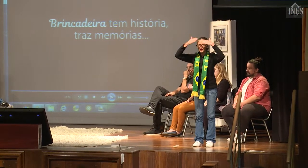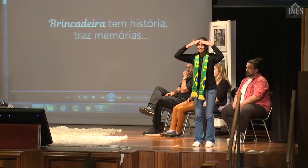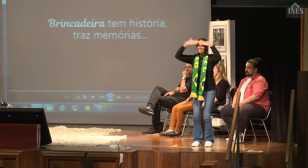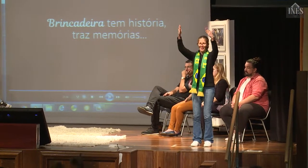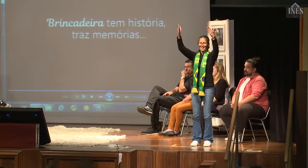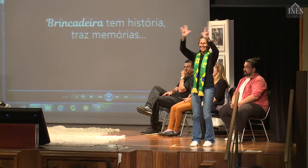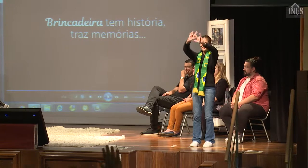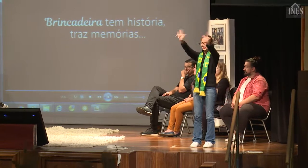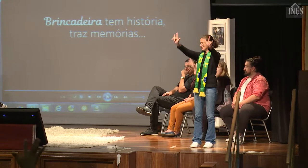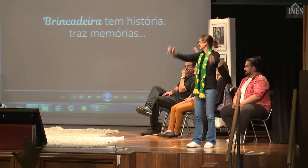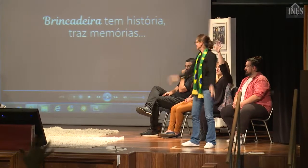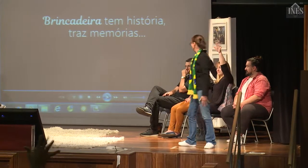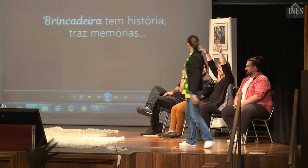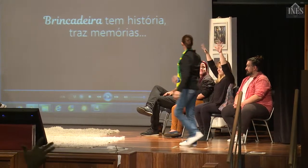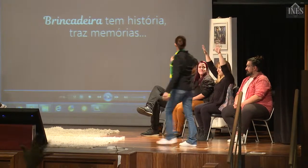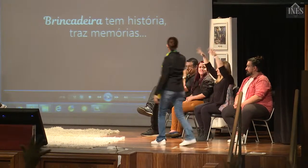brincar, certo? Muito obrigada.